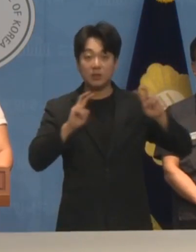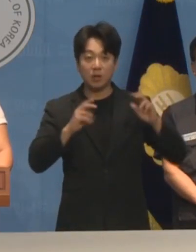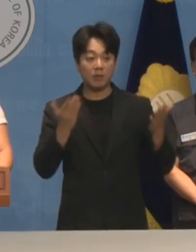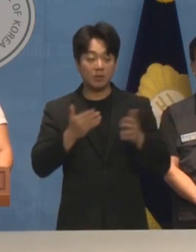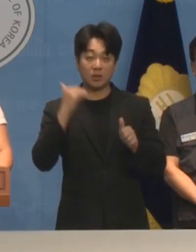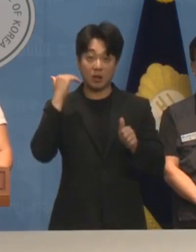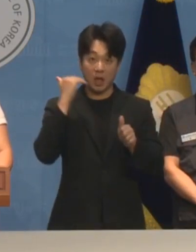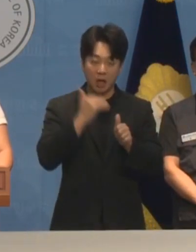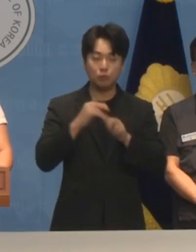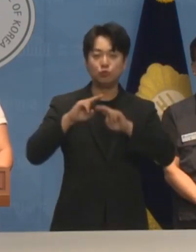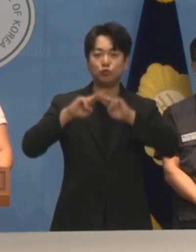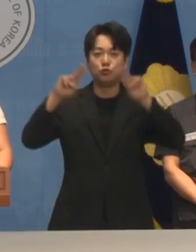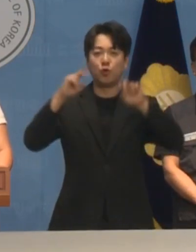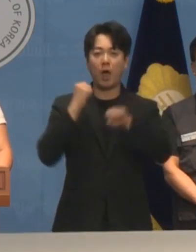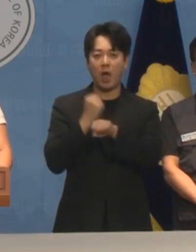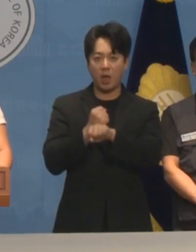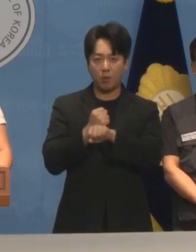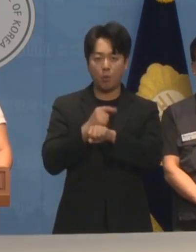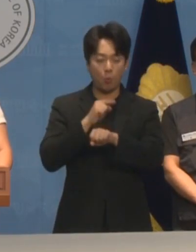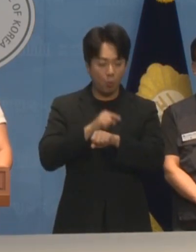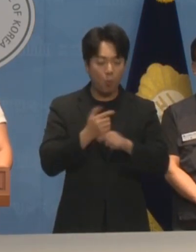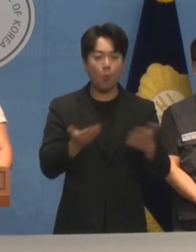철회하고 총고용을 보장하라.